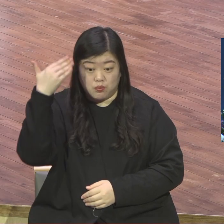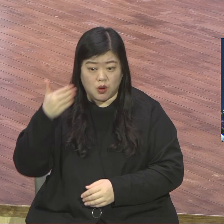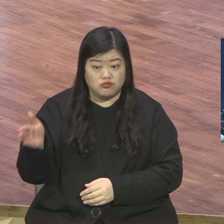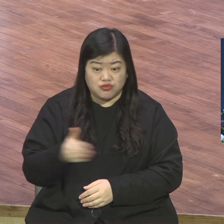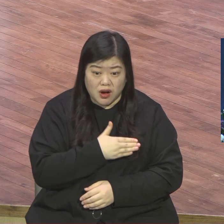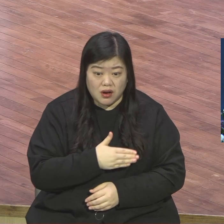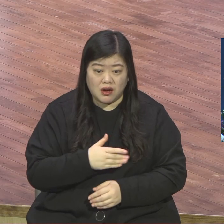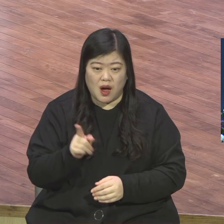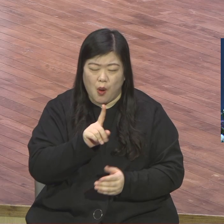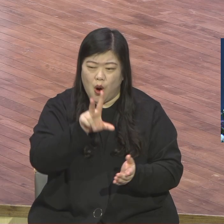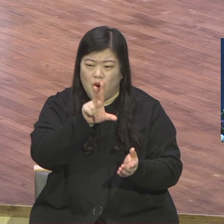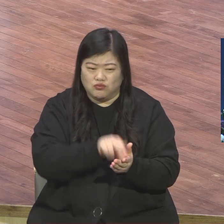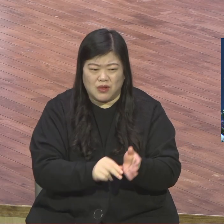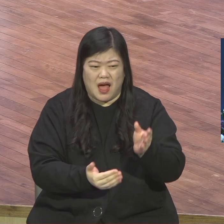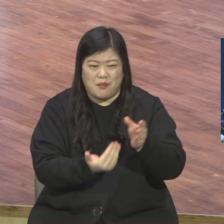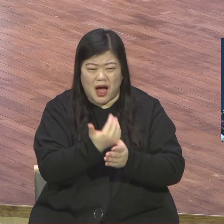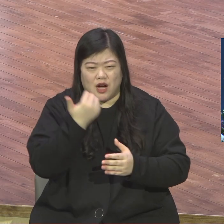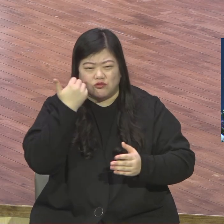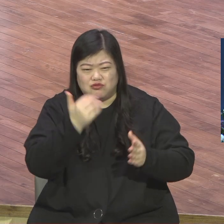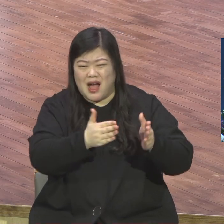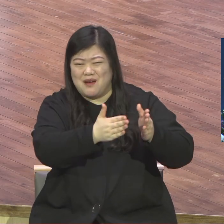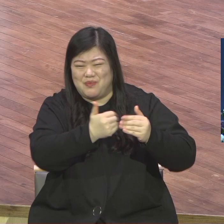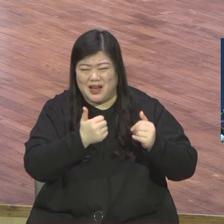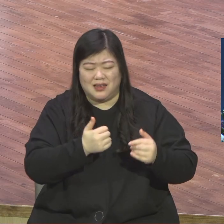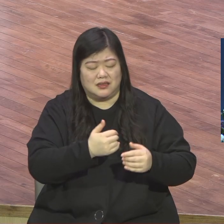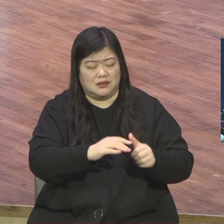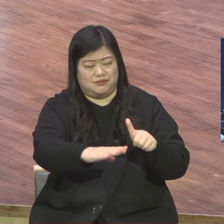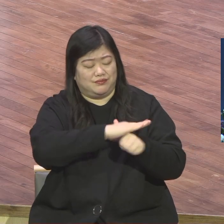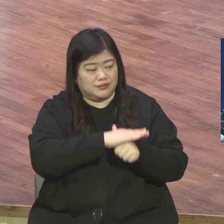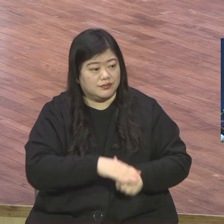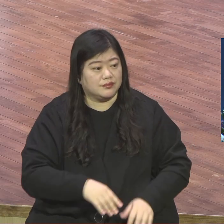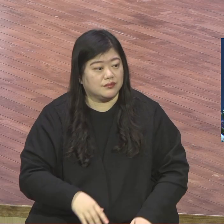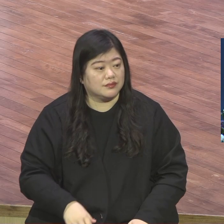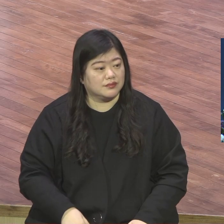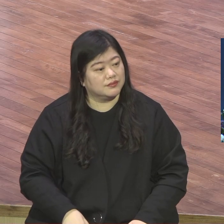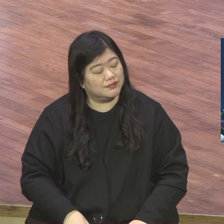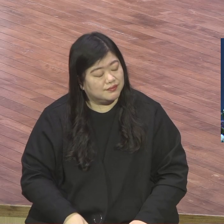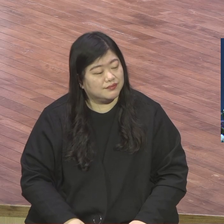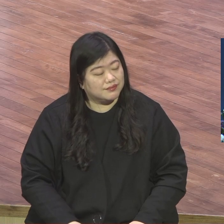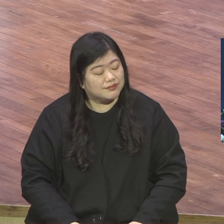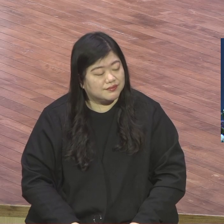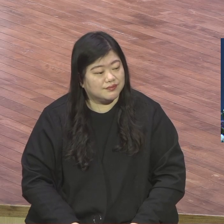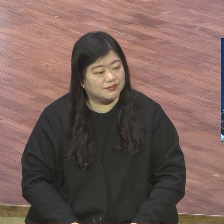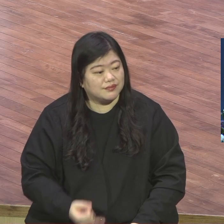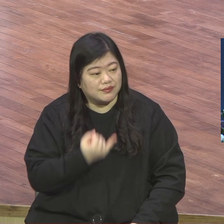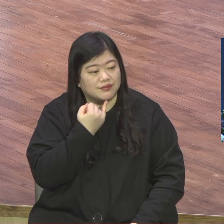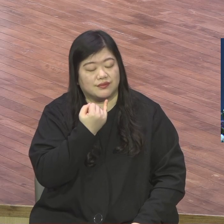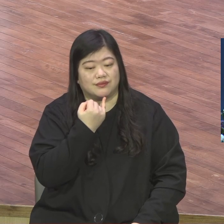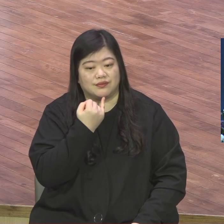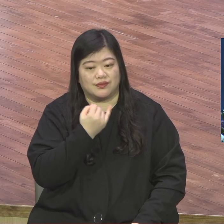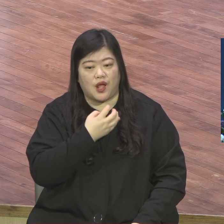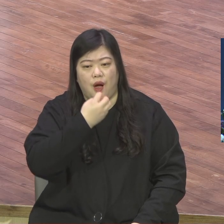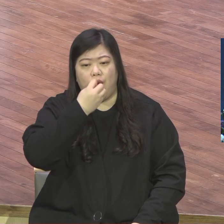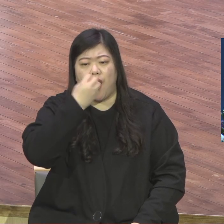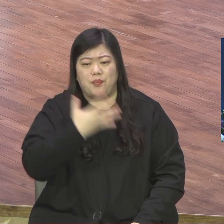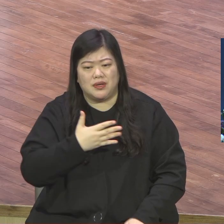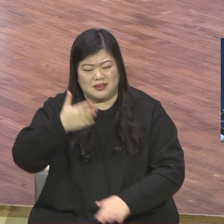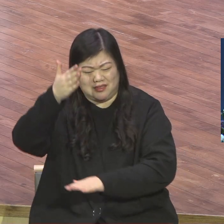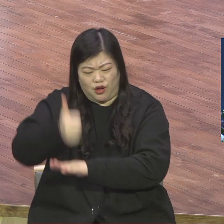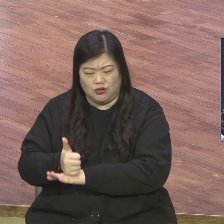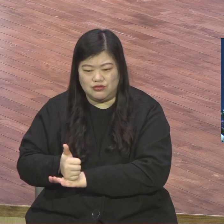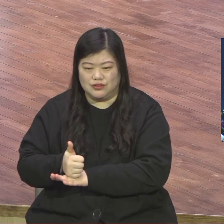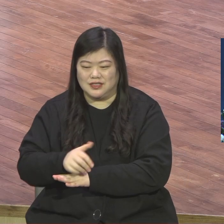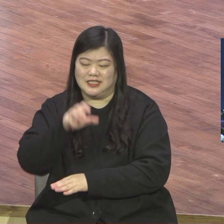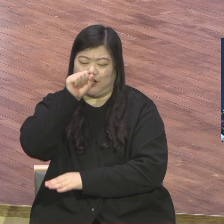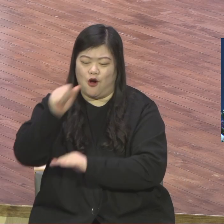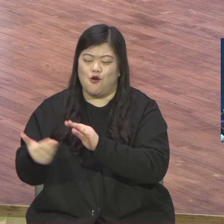합니다. 염려 안 합니다. 무슨 누구 말 한마디에 무슨 사건 하나에 그렇게 흔들리지 않습니다. 왜 결국은 이 모든 것 다